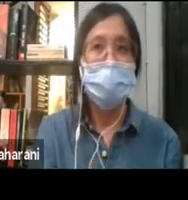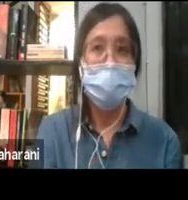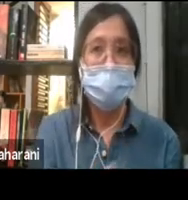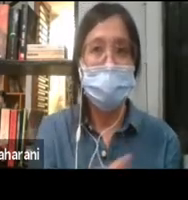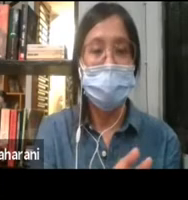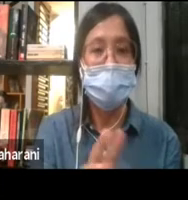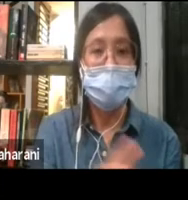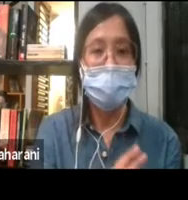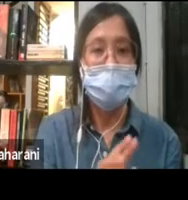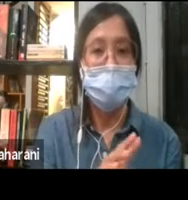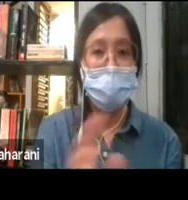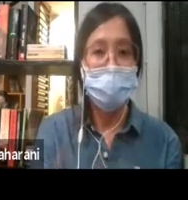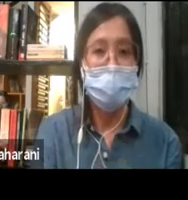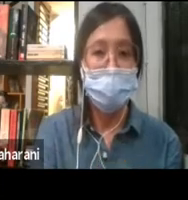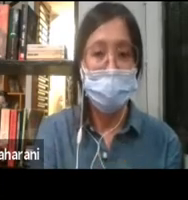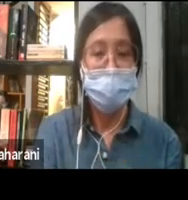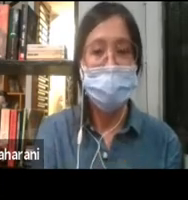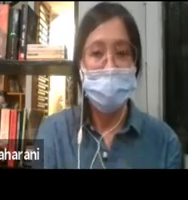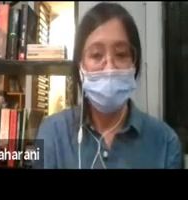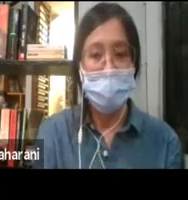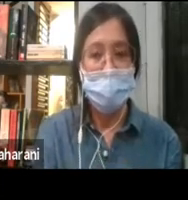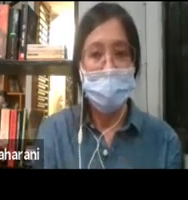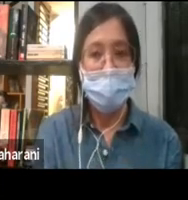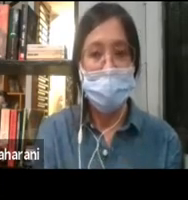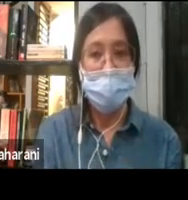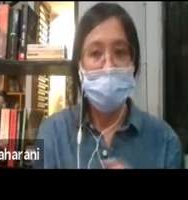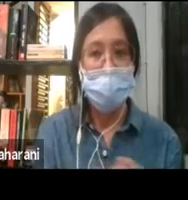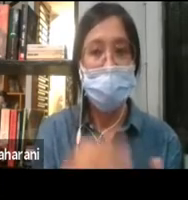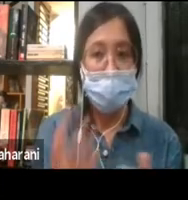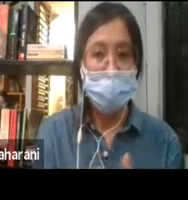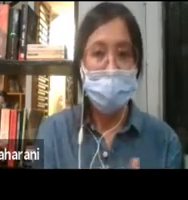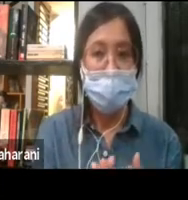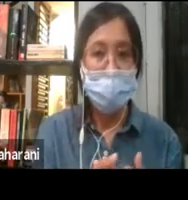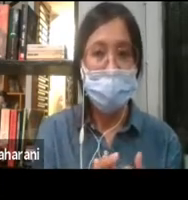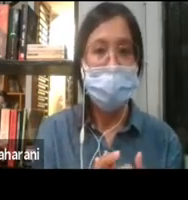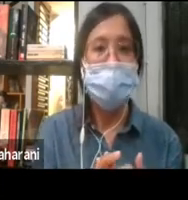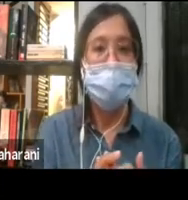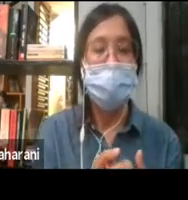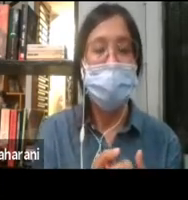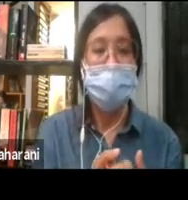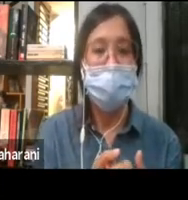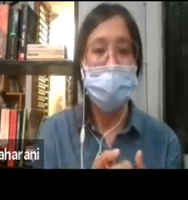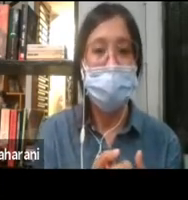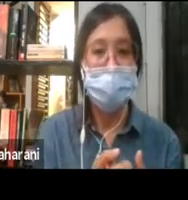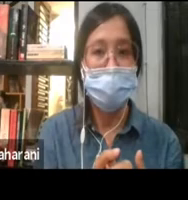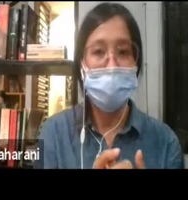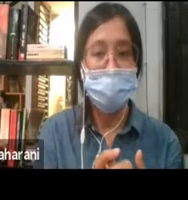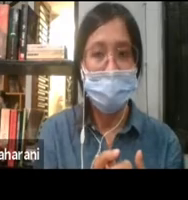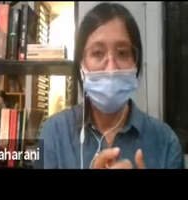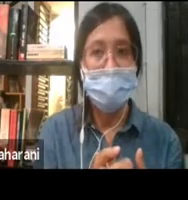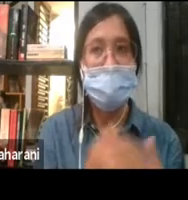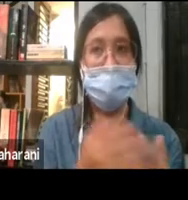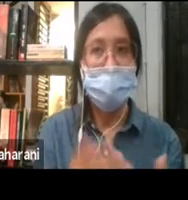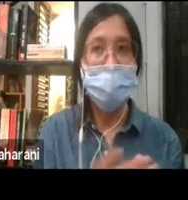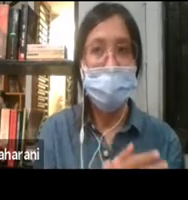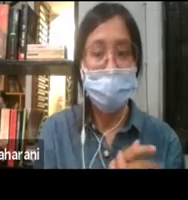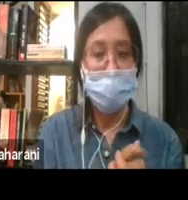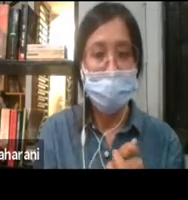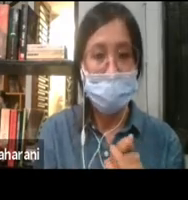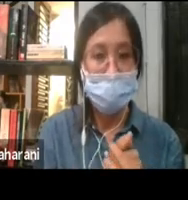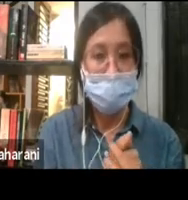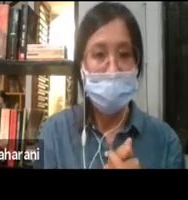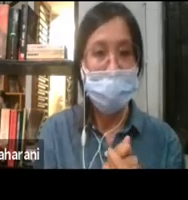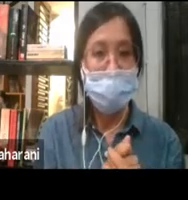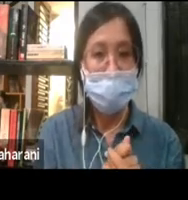akan memetakan siapa saja narasumbernya untuk wawancara ya. Lalu apa